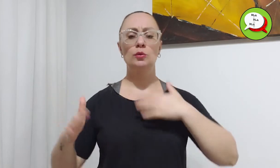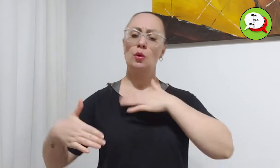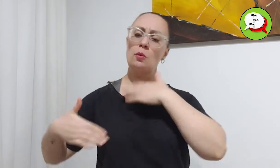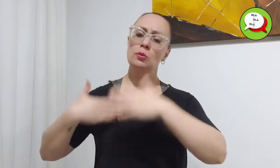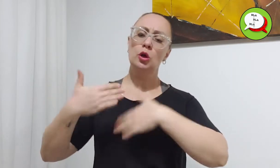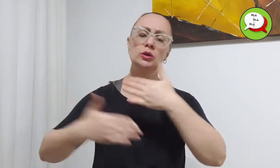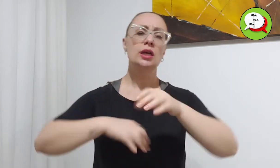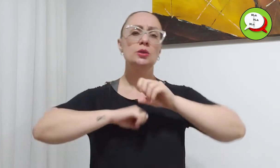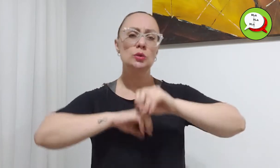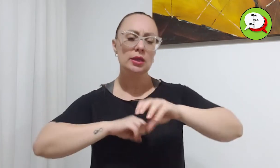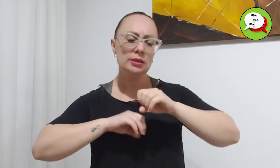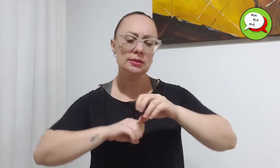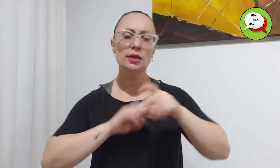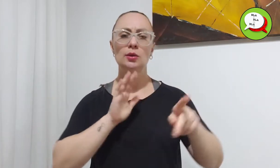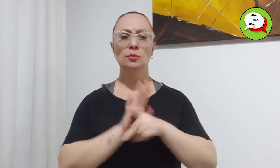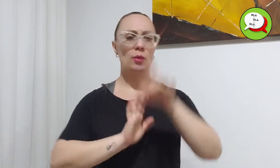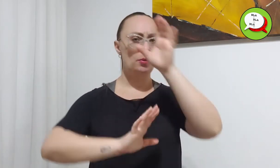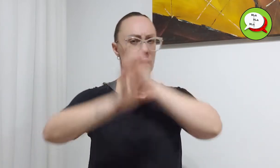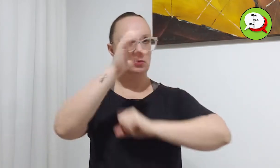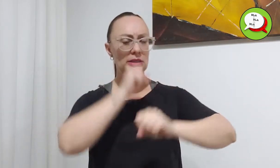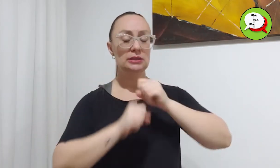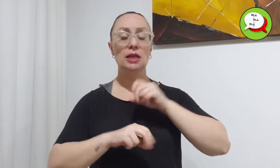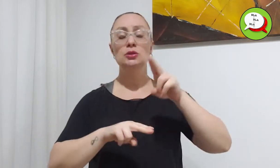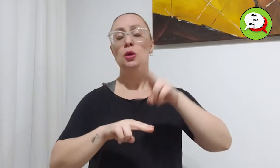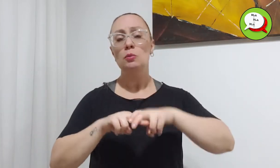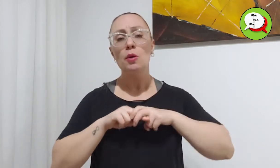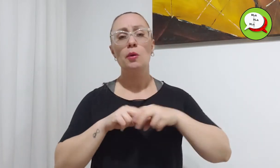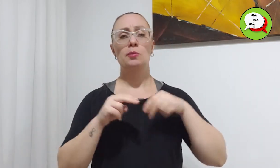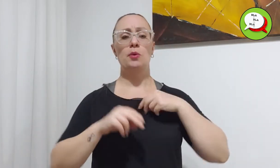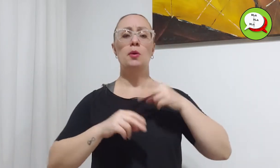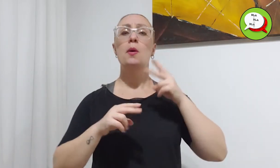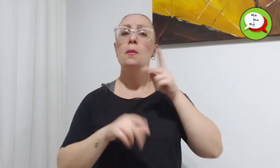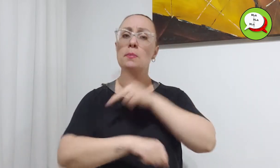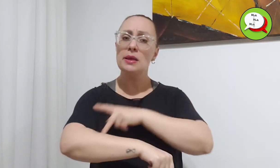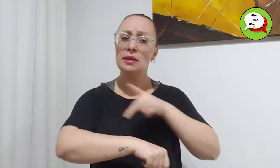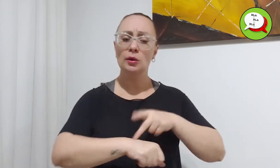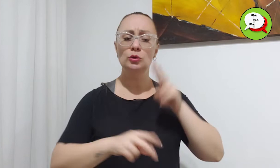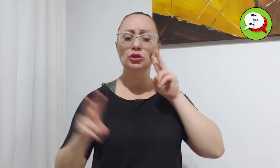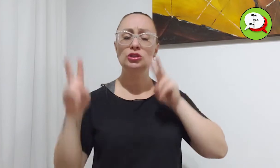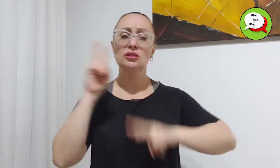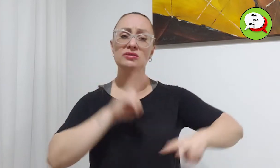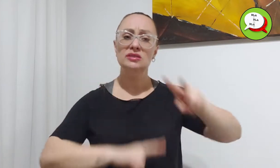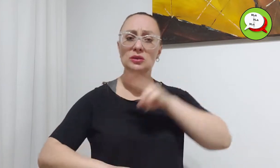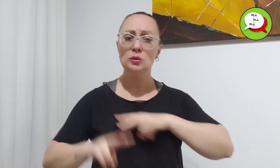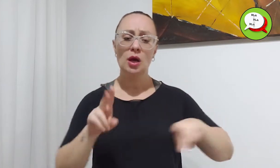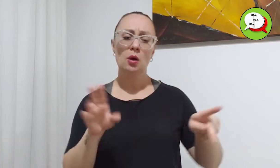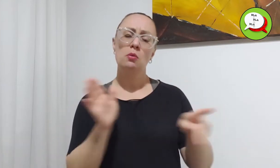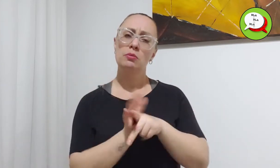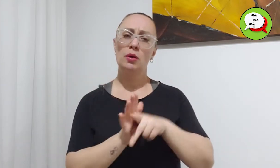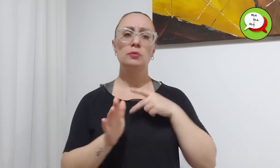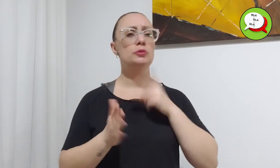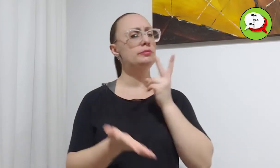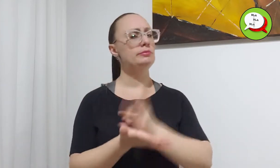e aprendizagem ou de uma pedagogia visual e cultural surda ficou desprezada nos